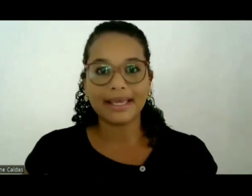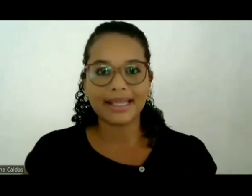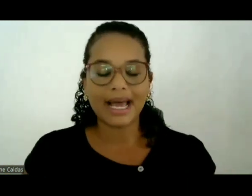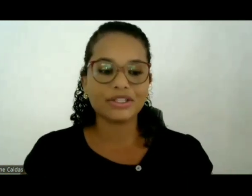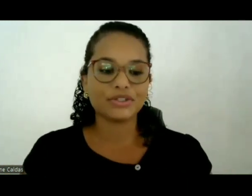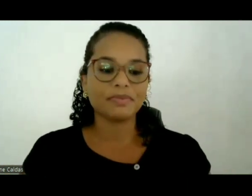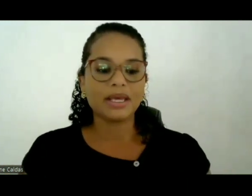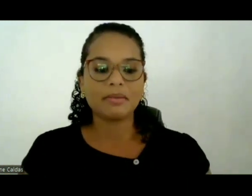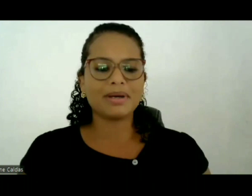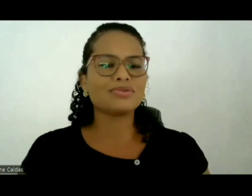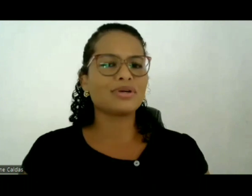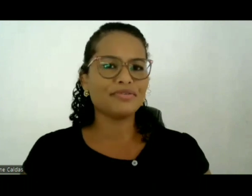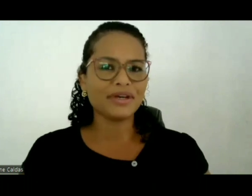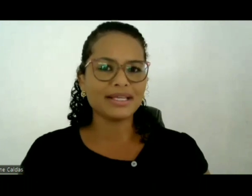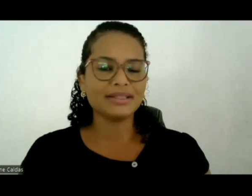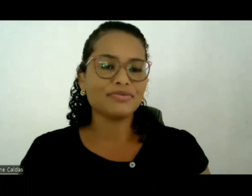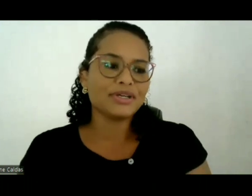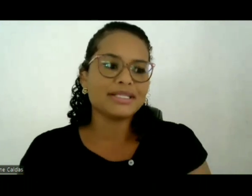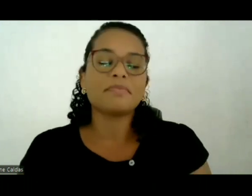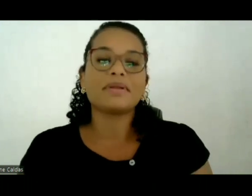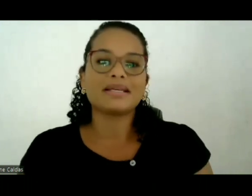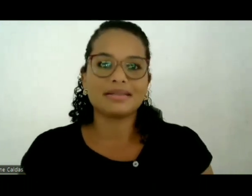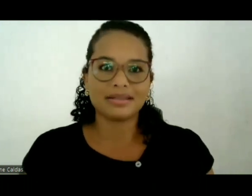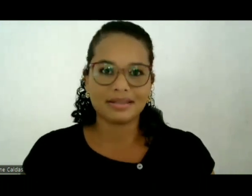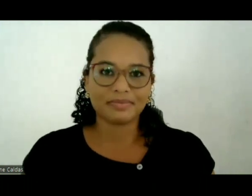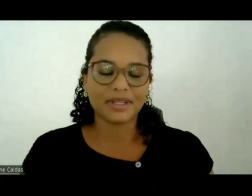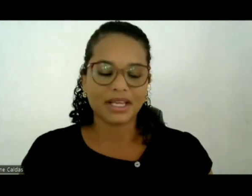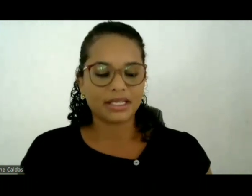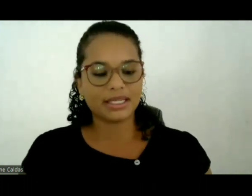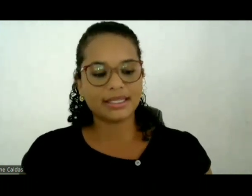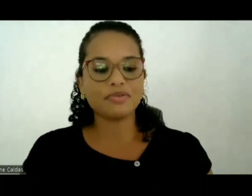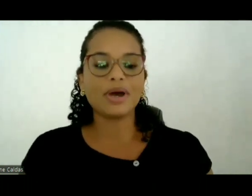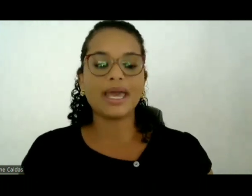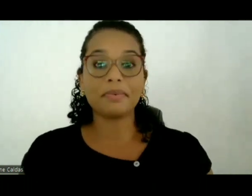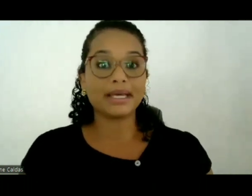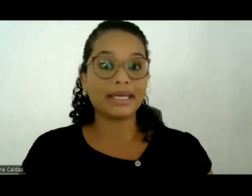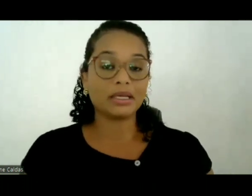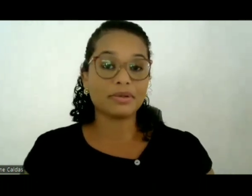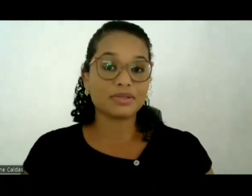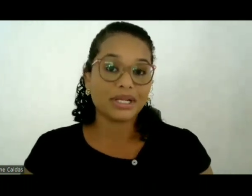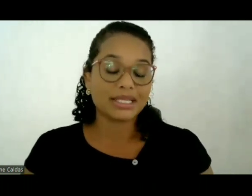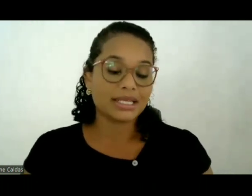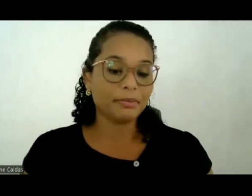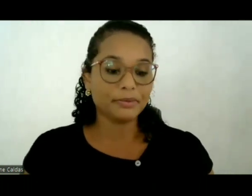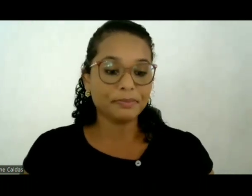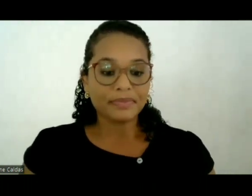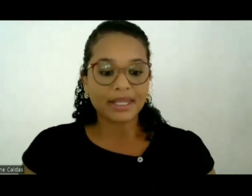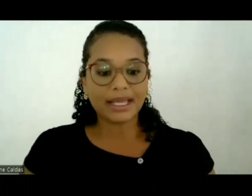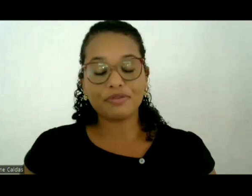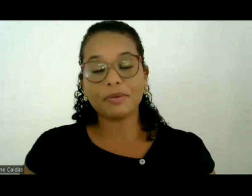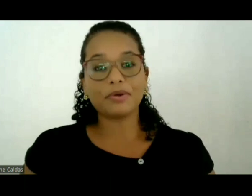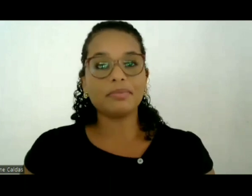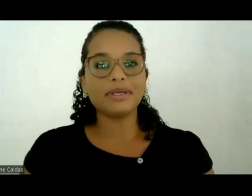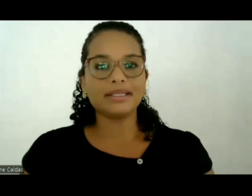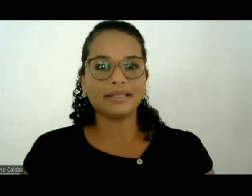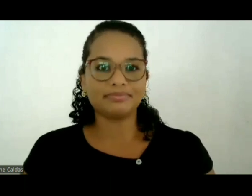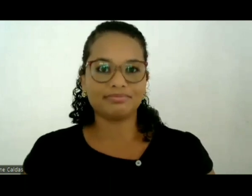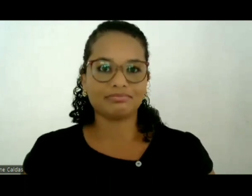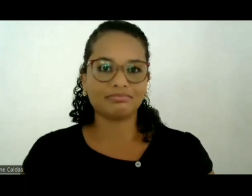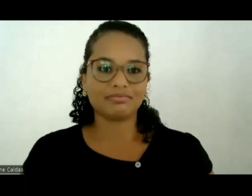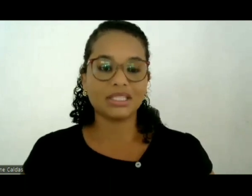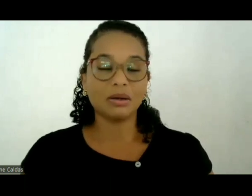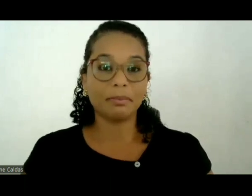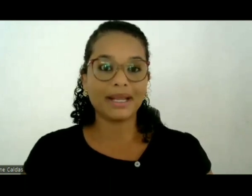com liberdade, mas nunca foi sempre assim. Já teve uma época que a Libras, por exemplo, ela foi